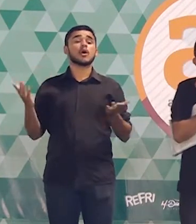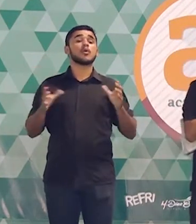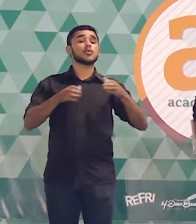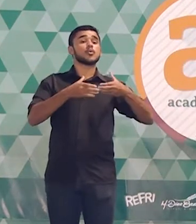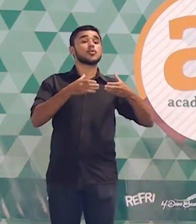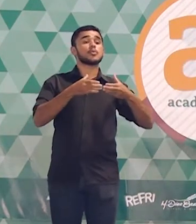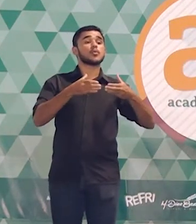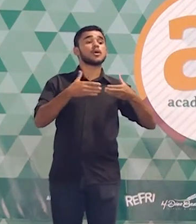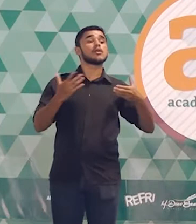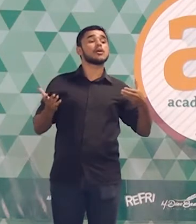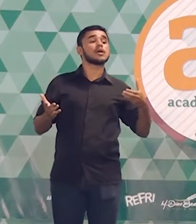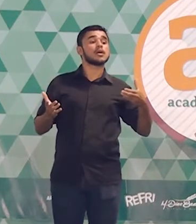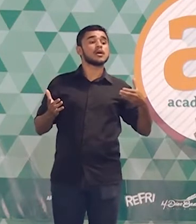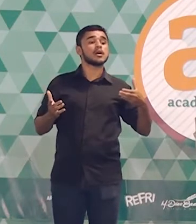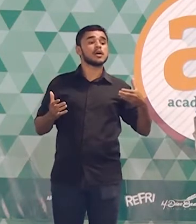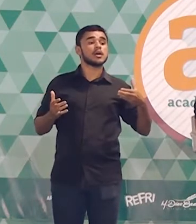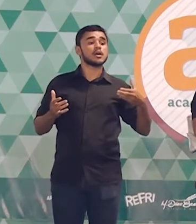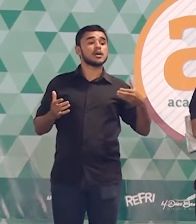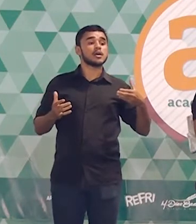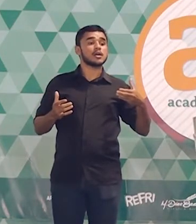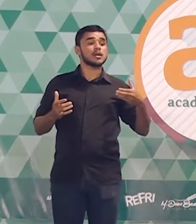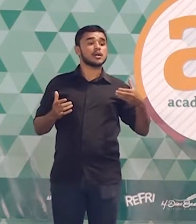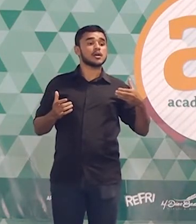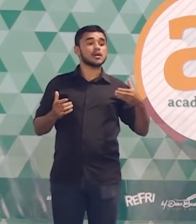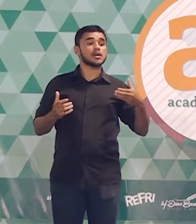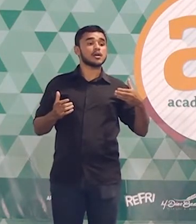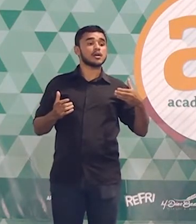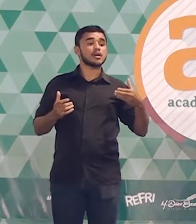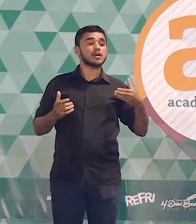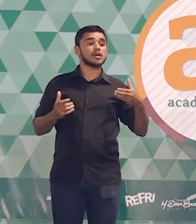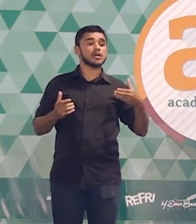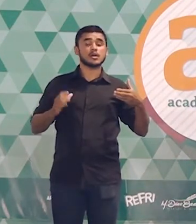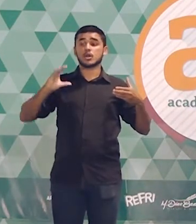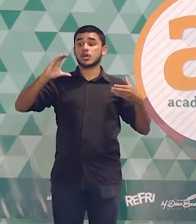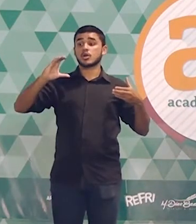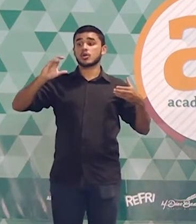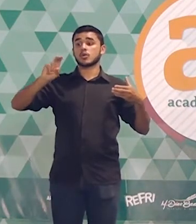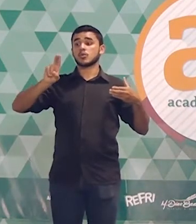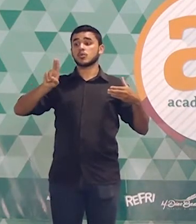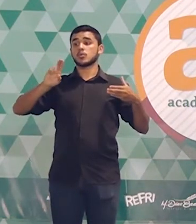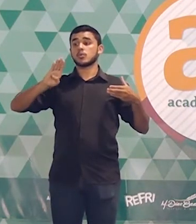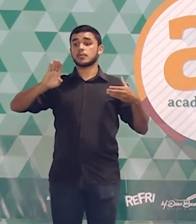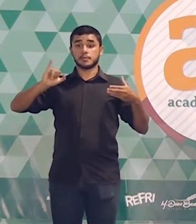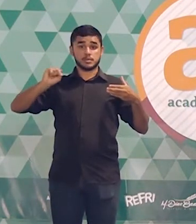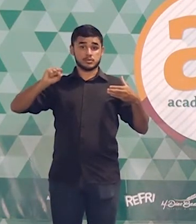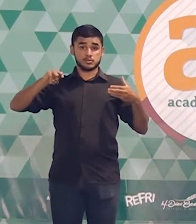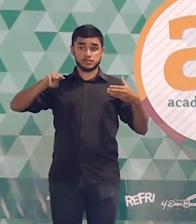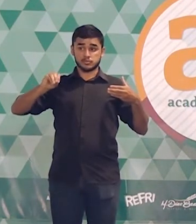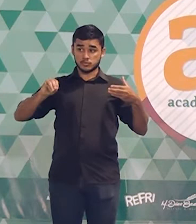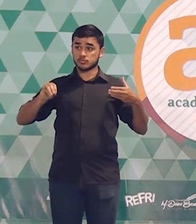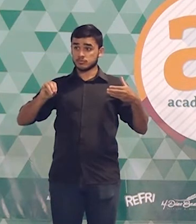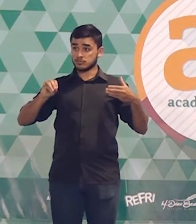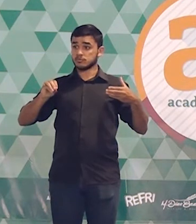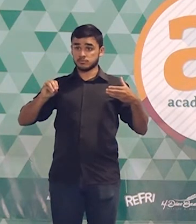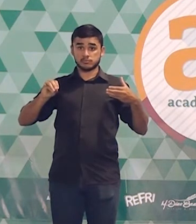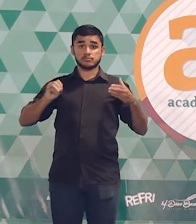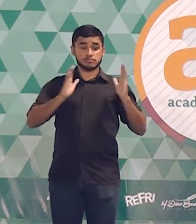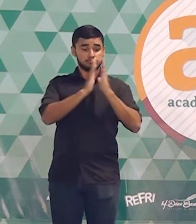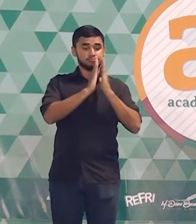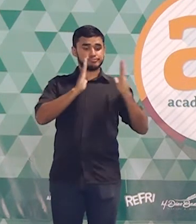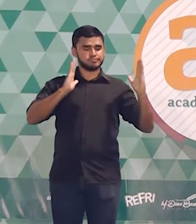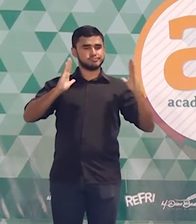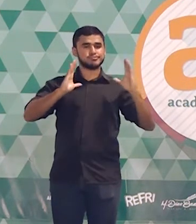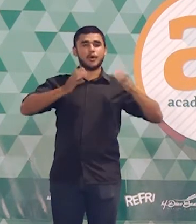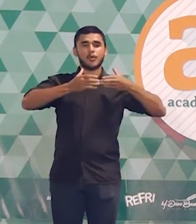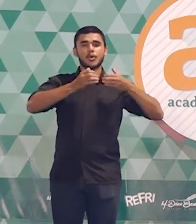Qual é a vanguarda? Pablo Picasso. Cubismo. Então, o cubismo é uma vanguarda europeia, maravilhosa,